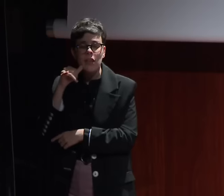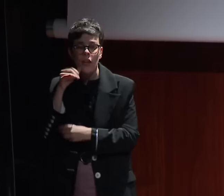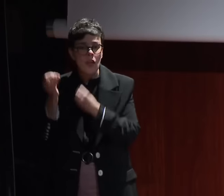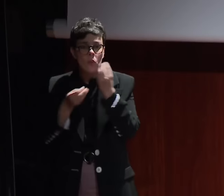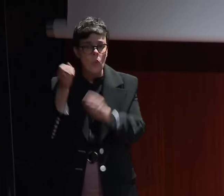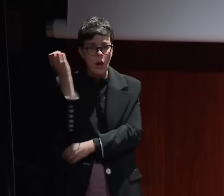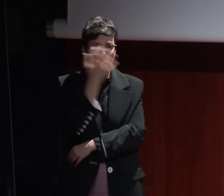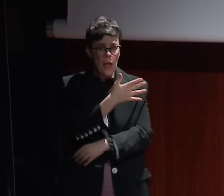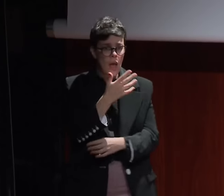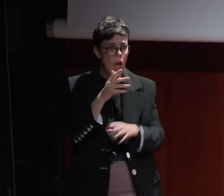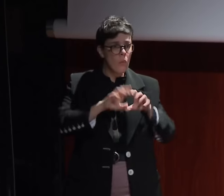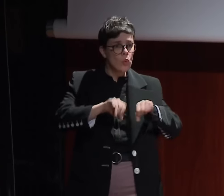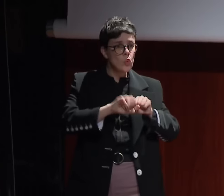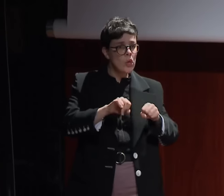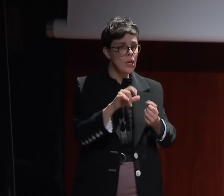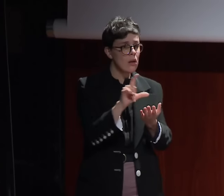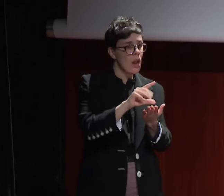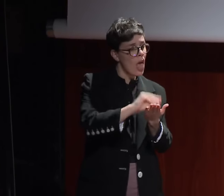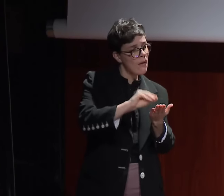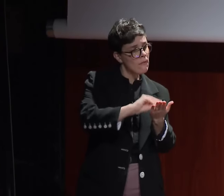Par exemple, quand je dis